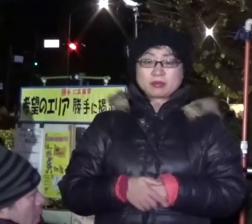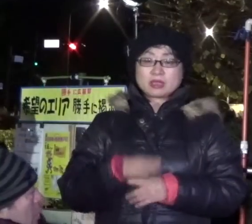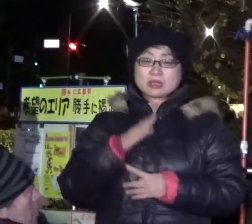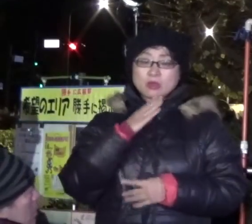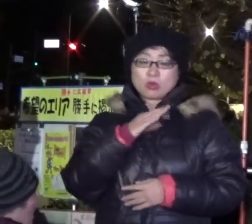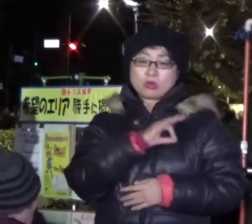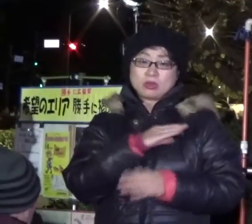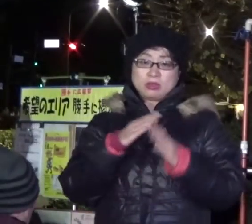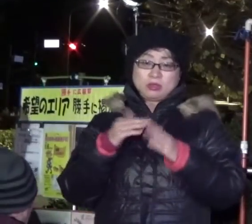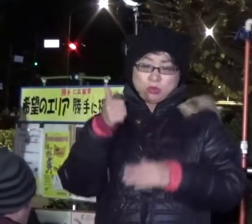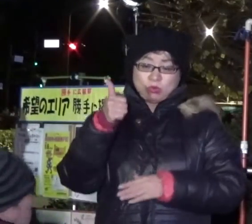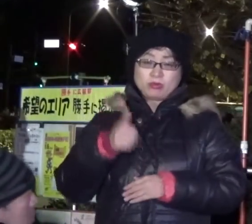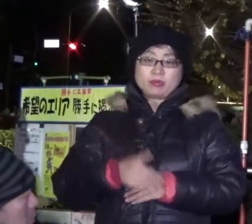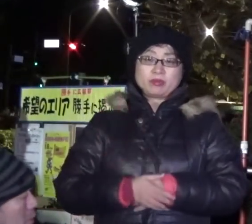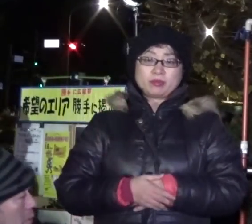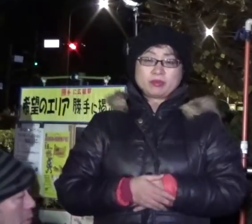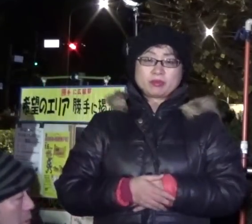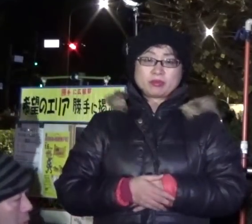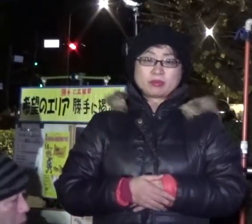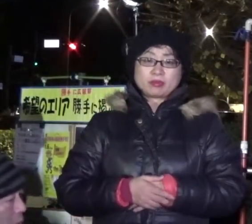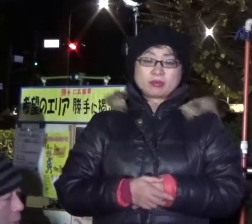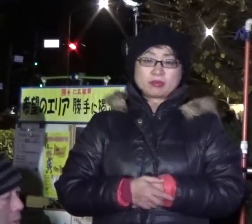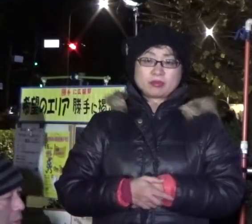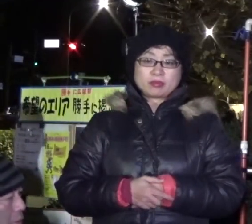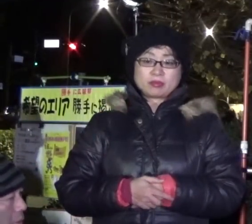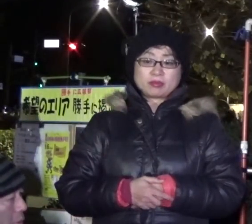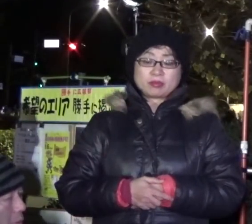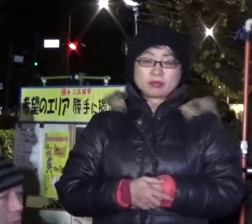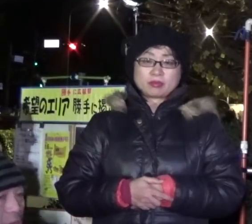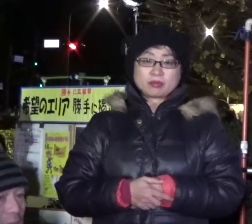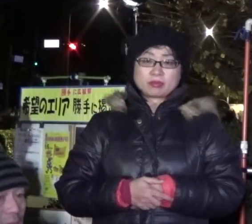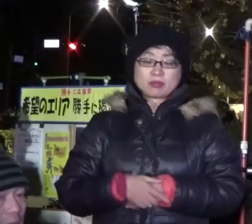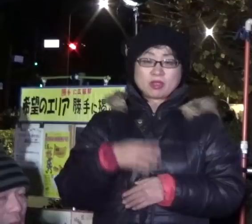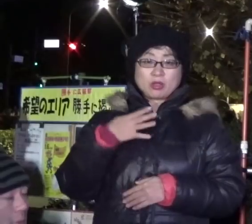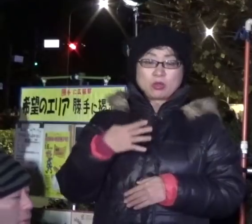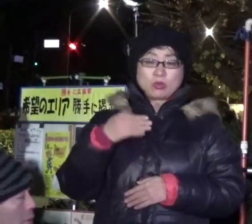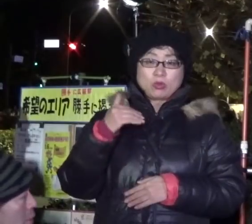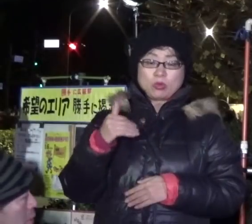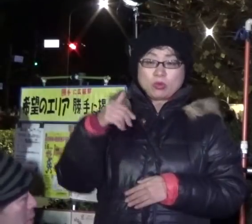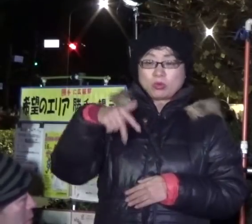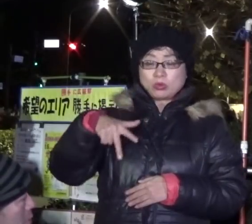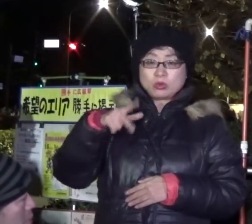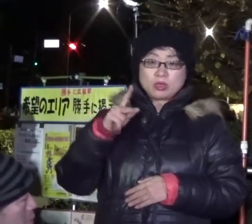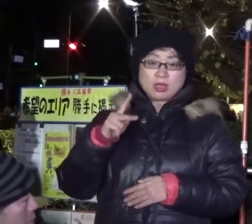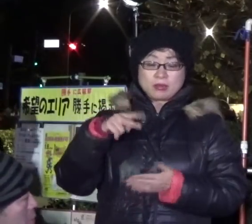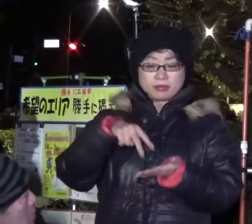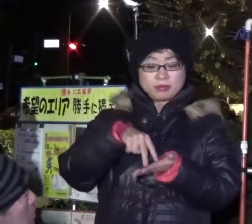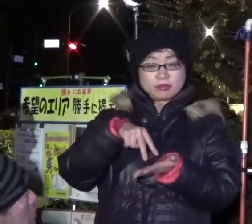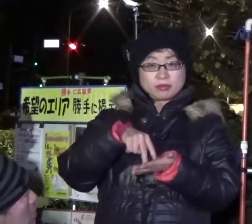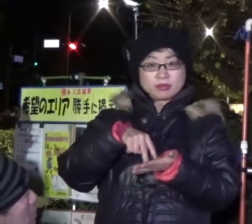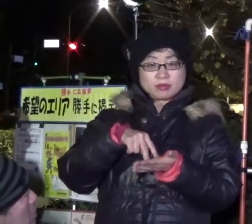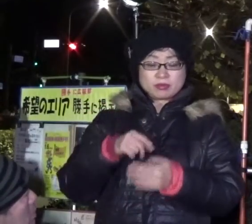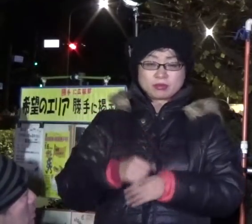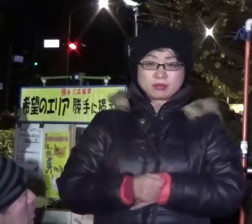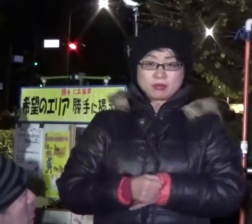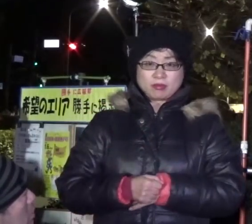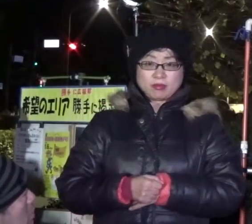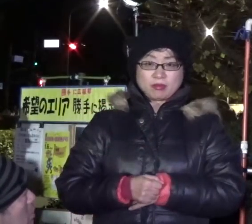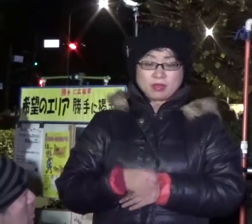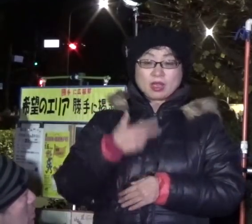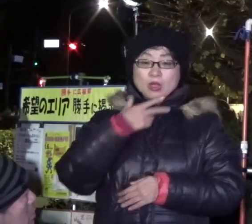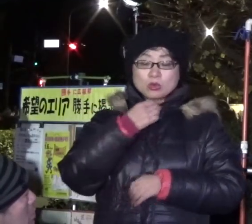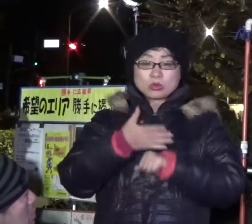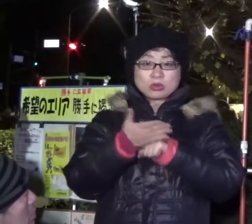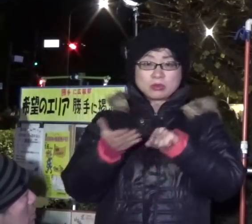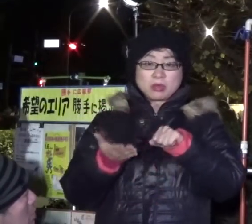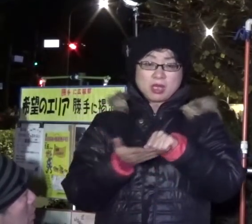やったりとか、でも一番印象に残っているのはですね、横須賀で一人立っている時にですね、目の前に福島ナンバーの